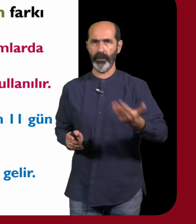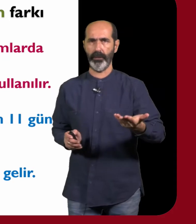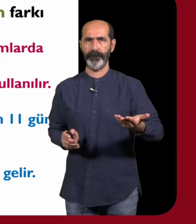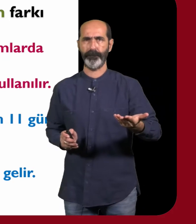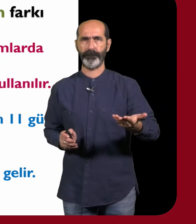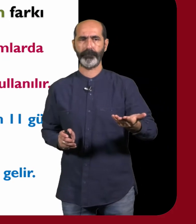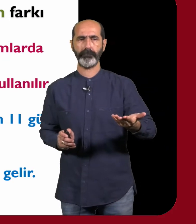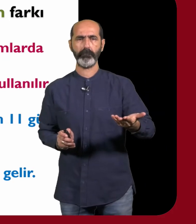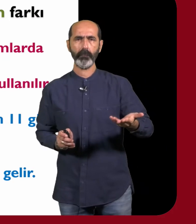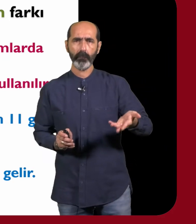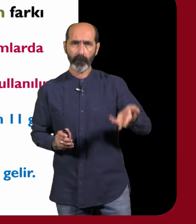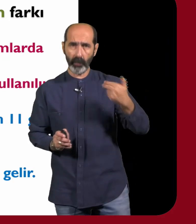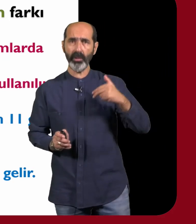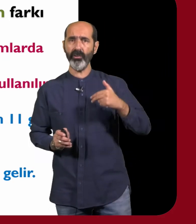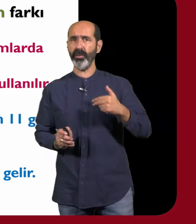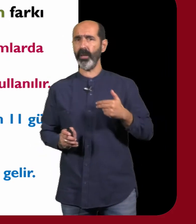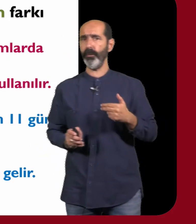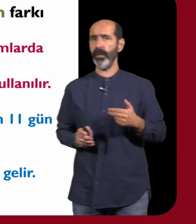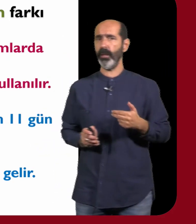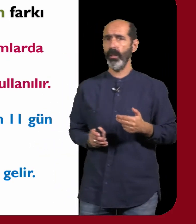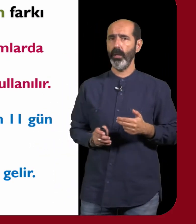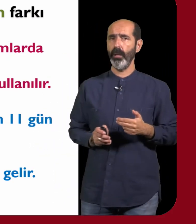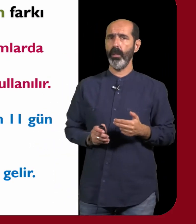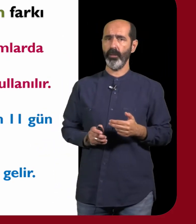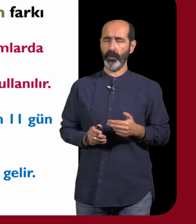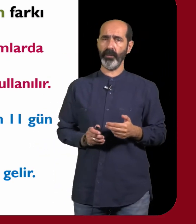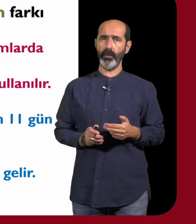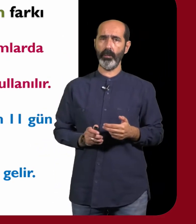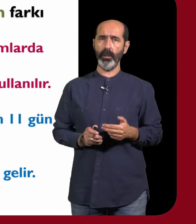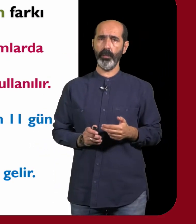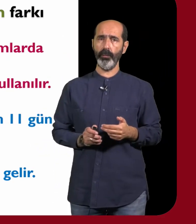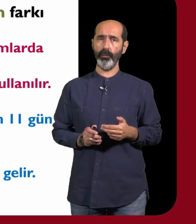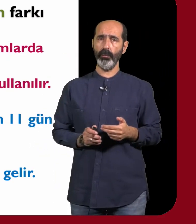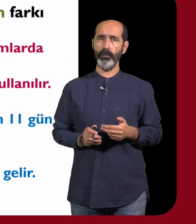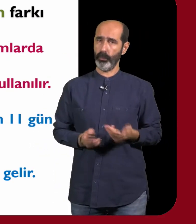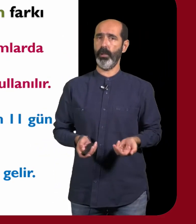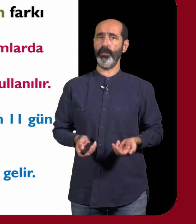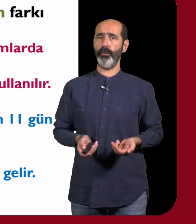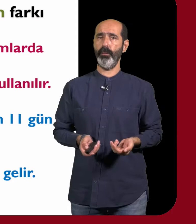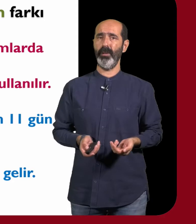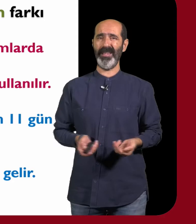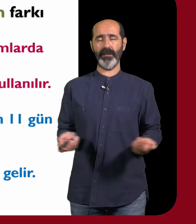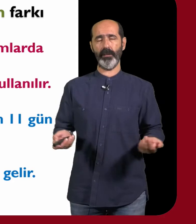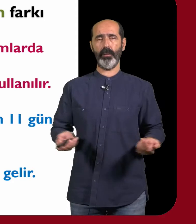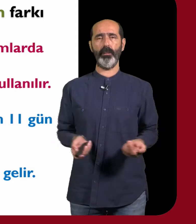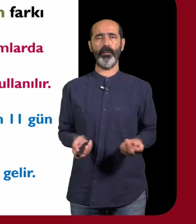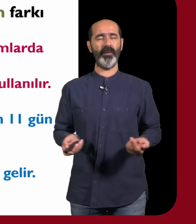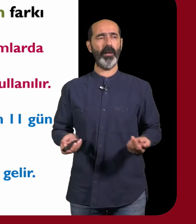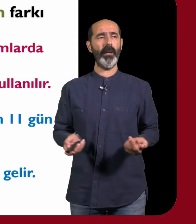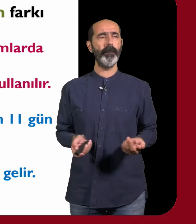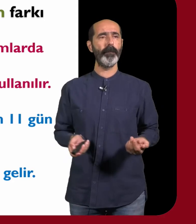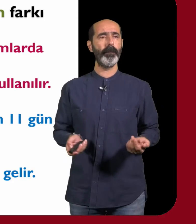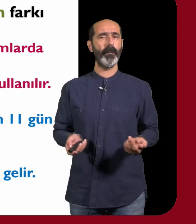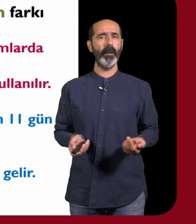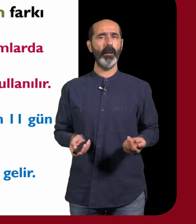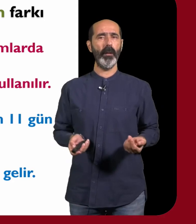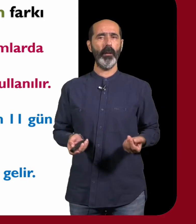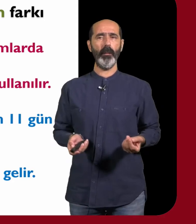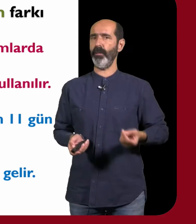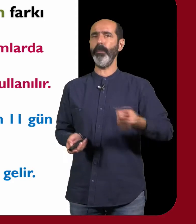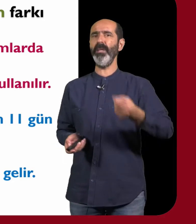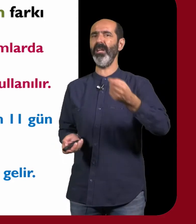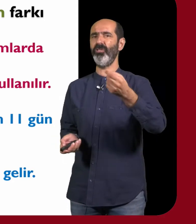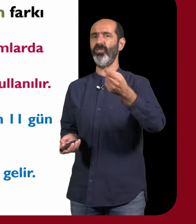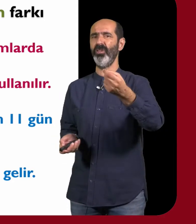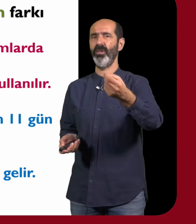kulları Doğru mu Evet ama yedi takvimde zaman zaman kullanıyor muyuz kullanıyoruz nerede kullanıyoruz mesela